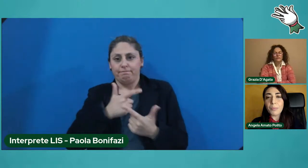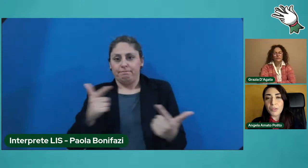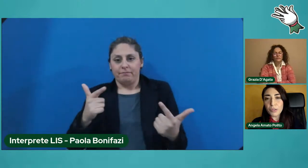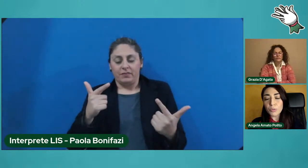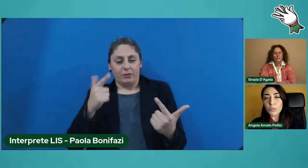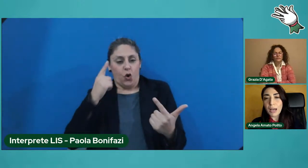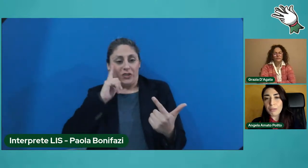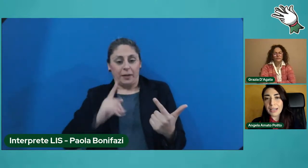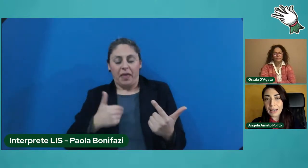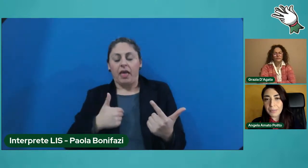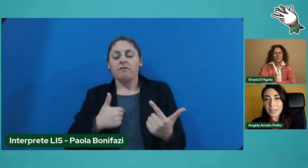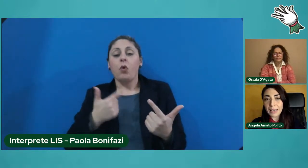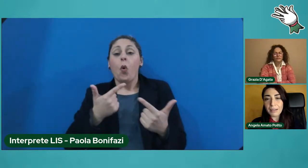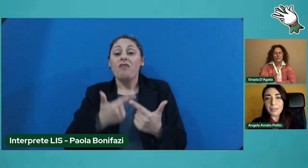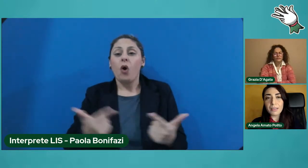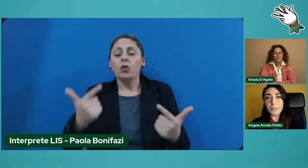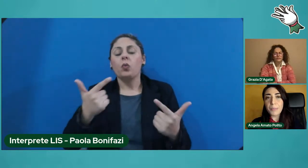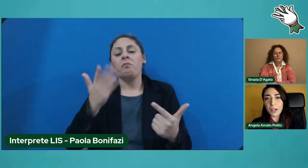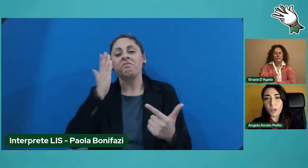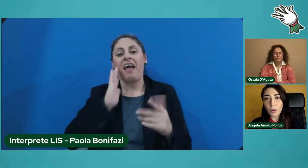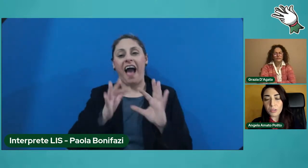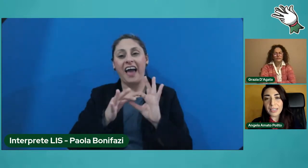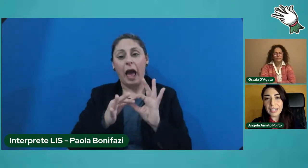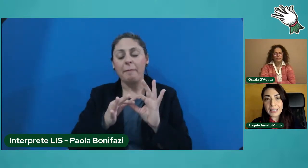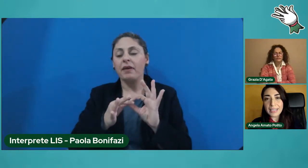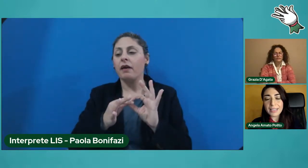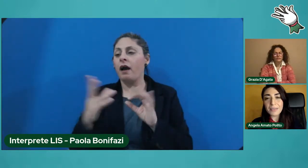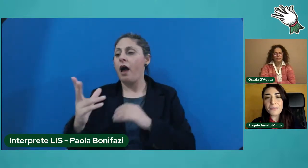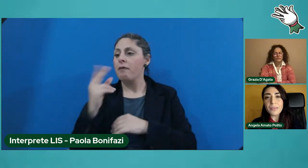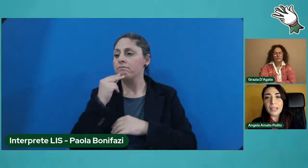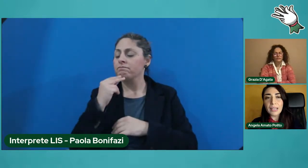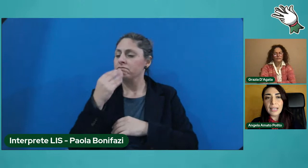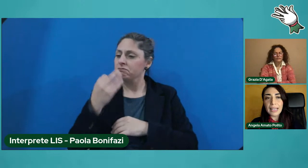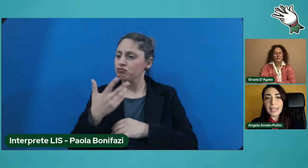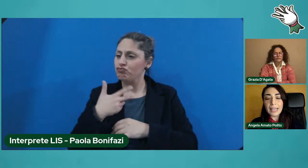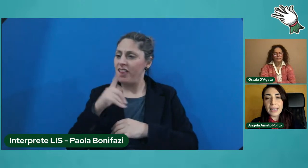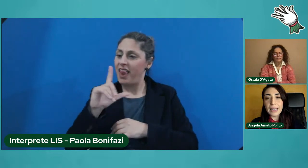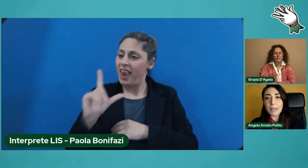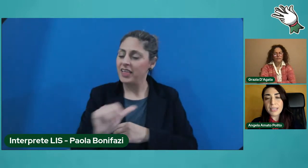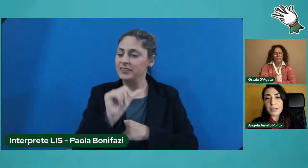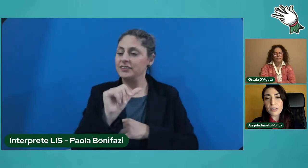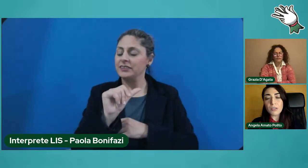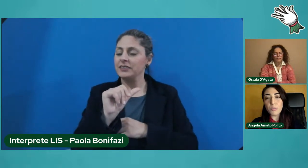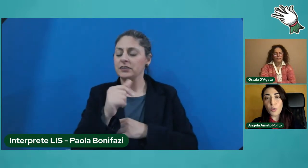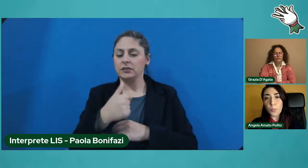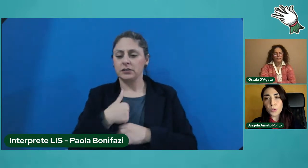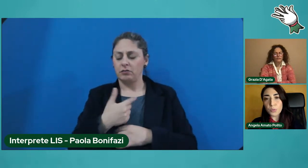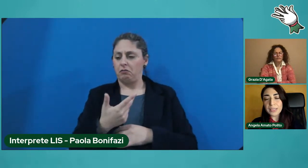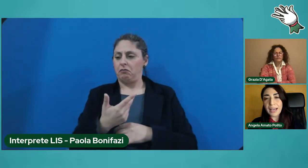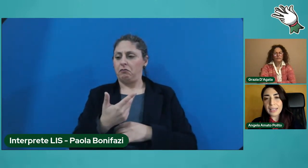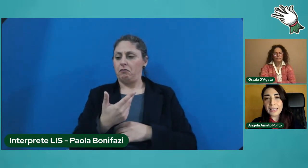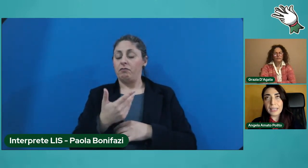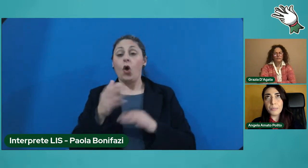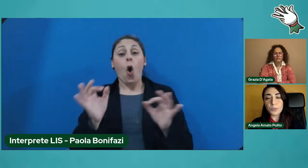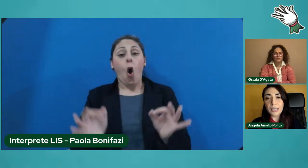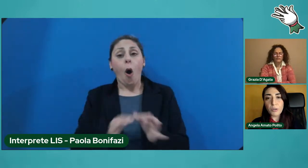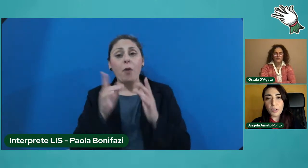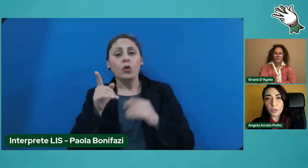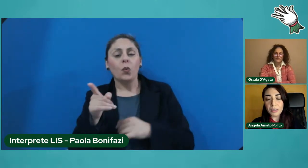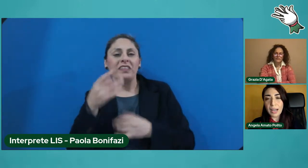E per fortuna una cara amica mi parlò della LIS e questa cosa, insomma, l'opportunità di poterlo